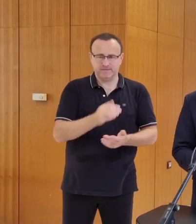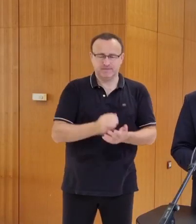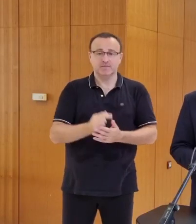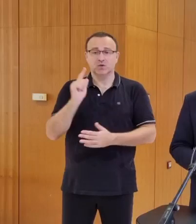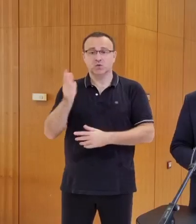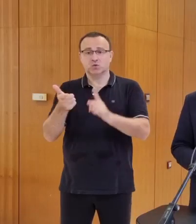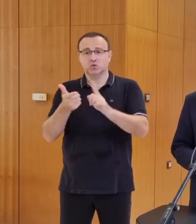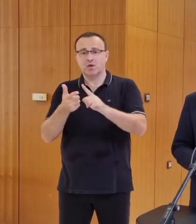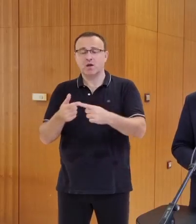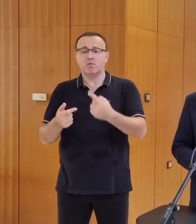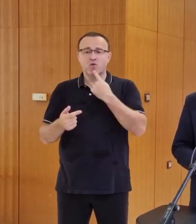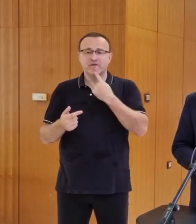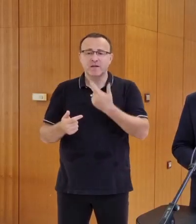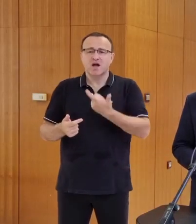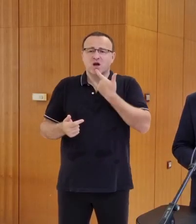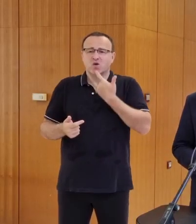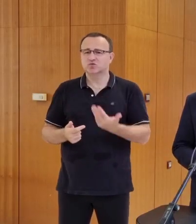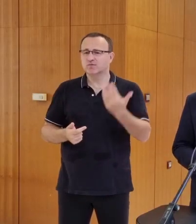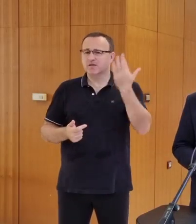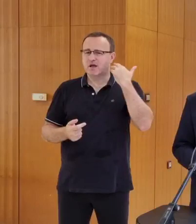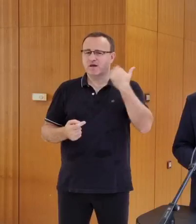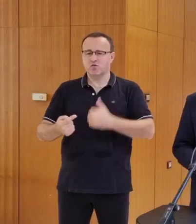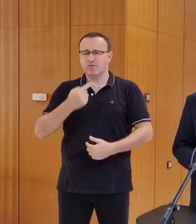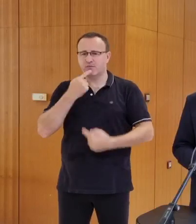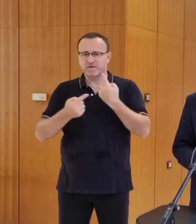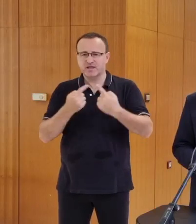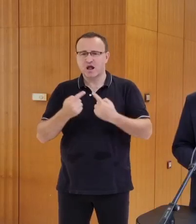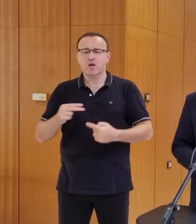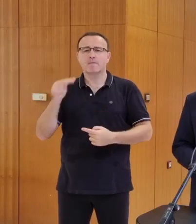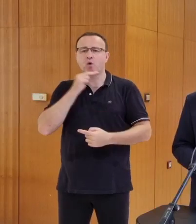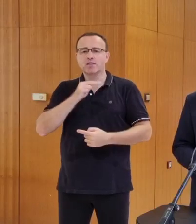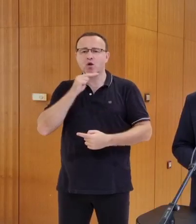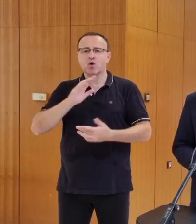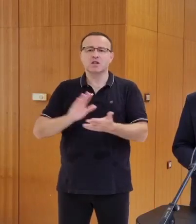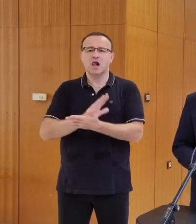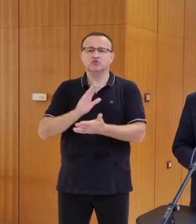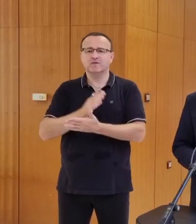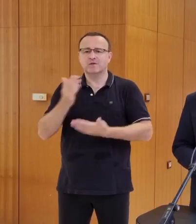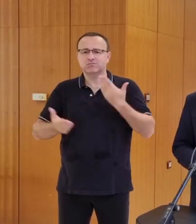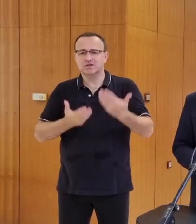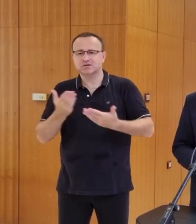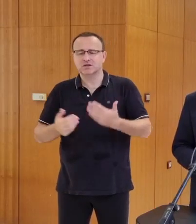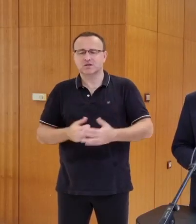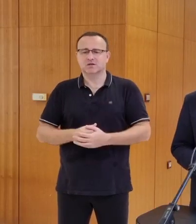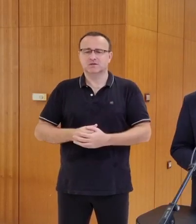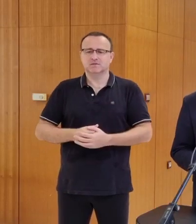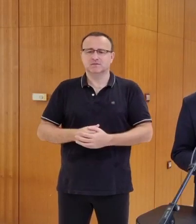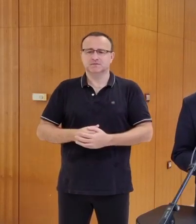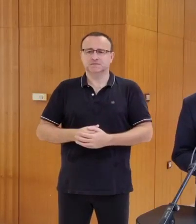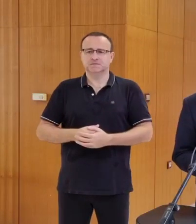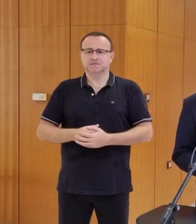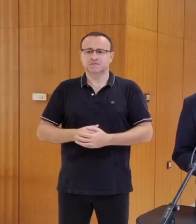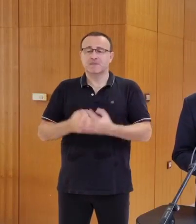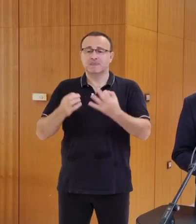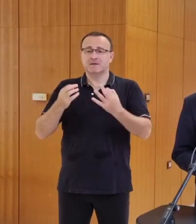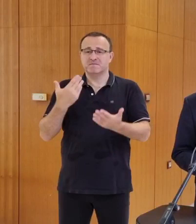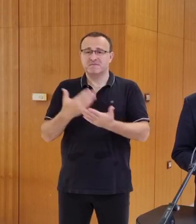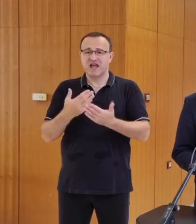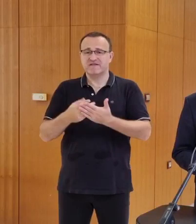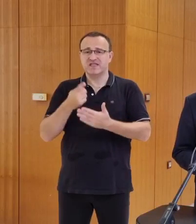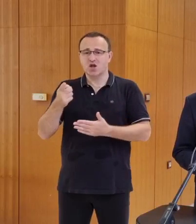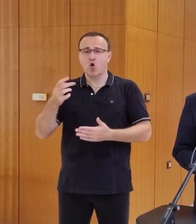zase tak, ako som to svojho času povedal na pondelkovej tlačovej besede, a že v podstate práve tie